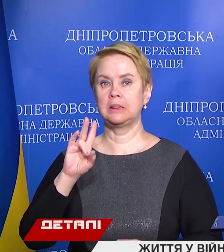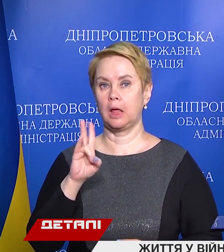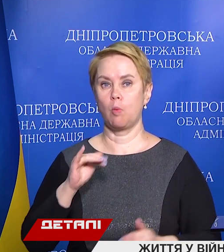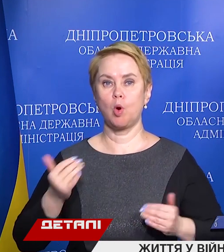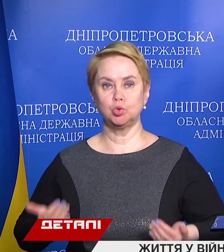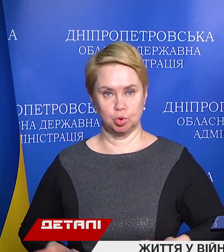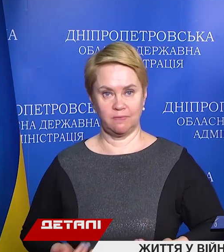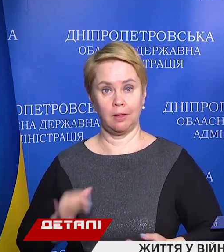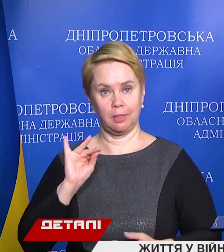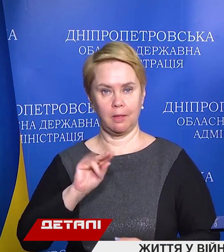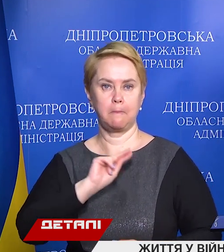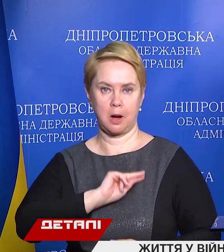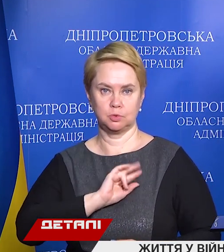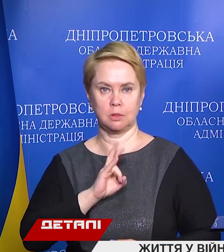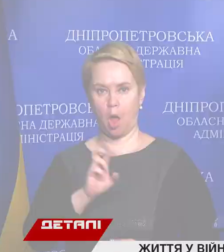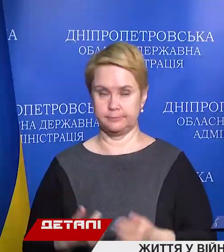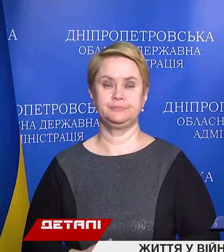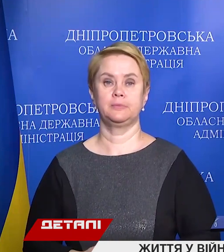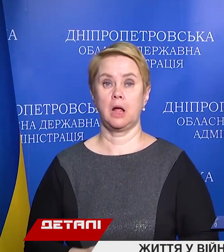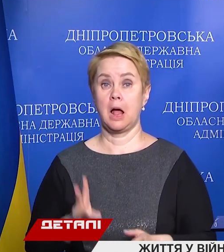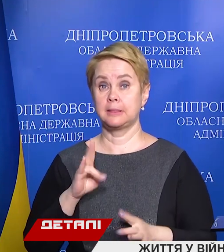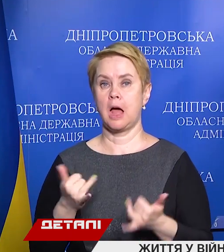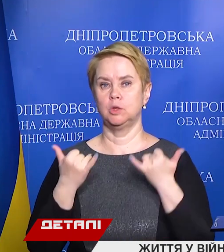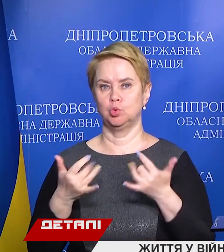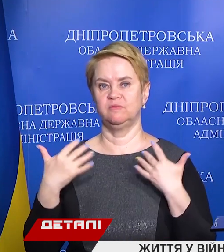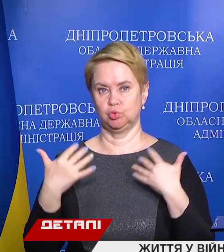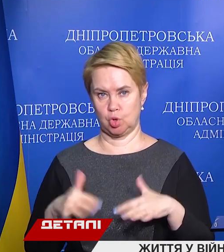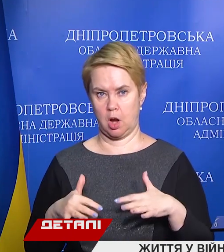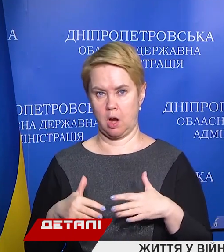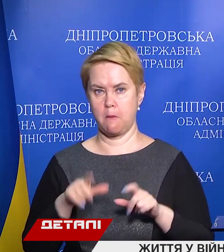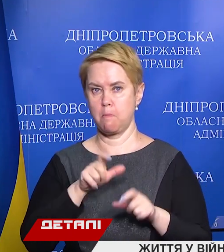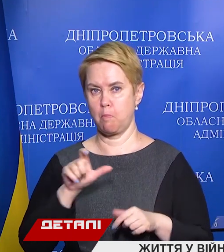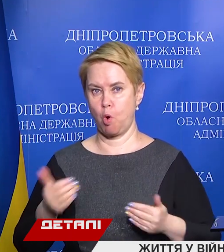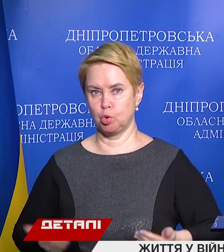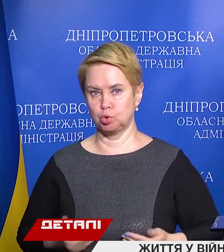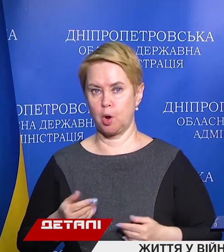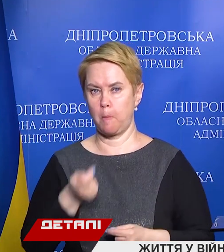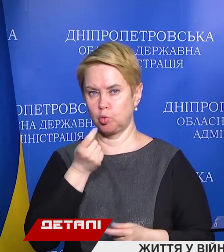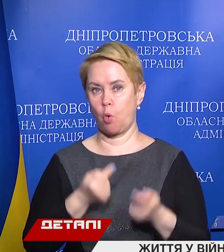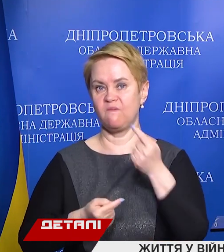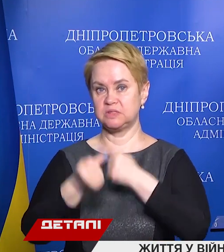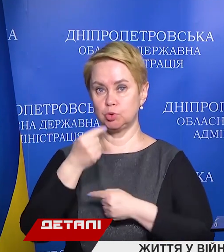Нікополь живе і працює на державу. На сьогодні вже мешканці потроху